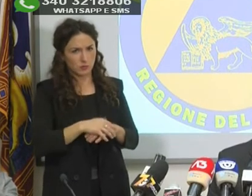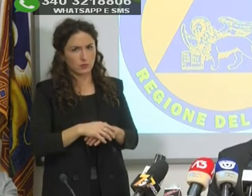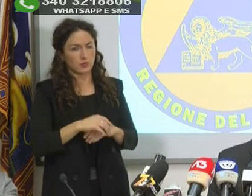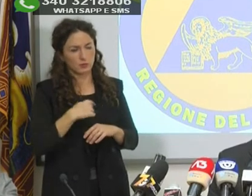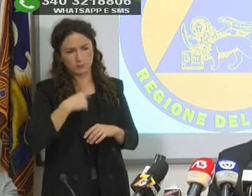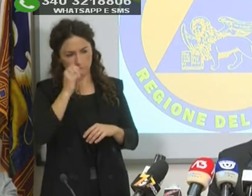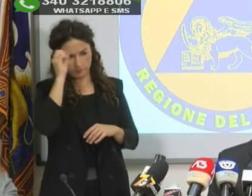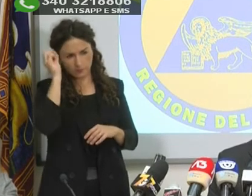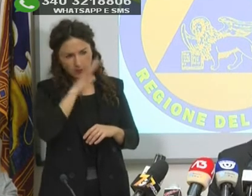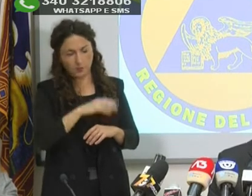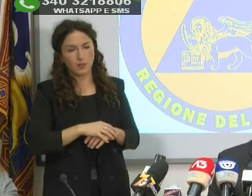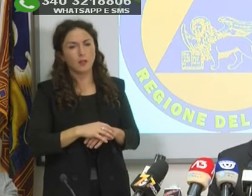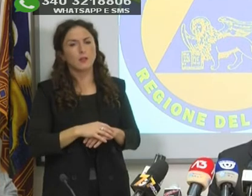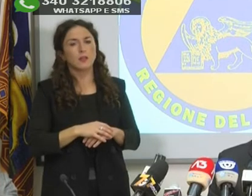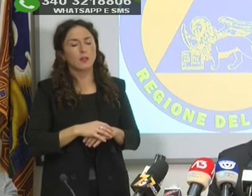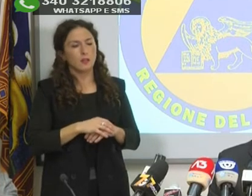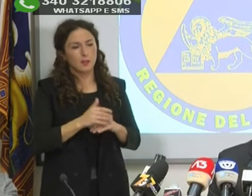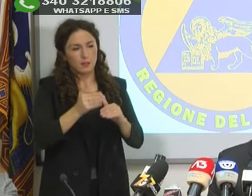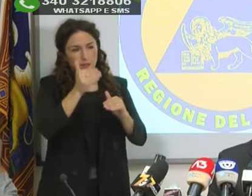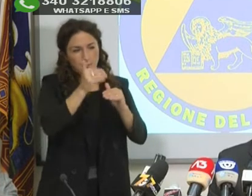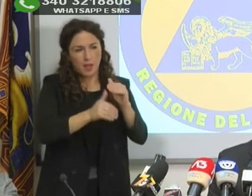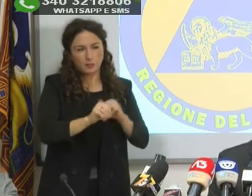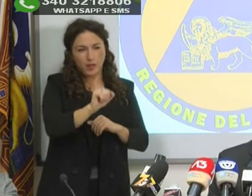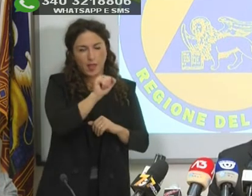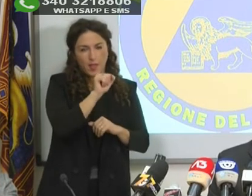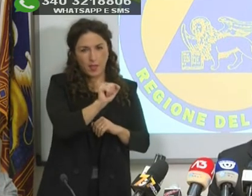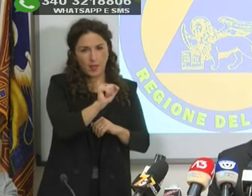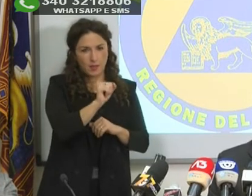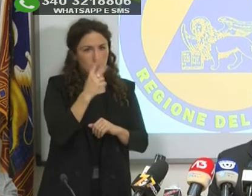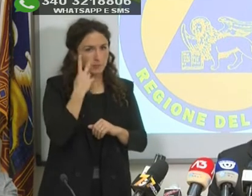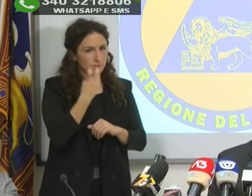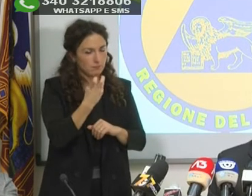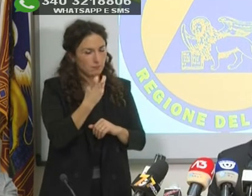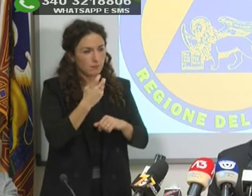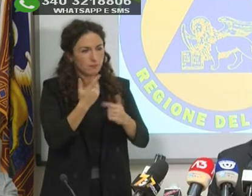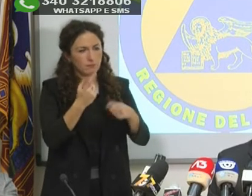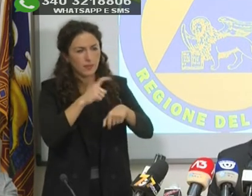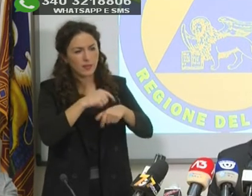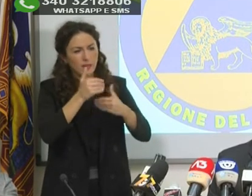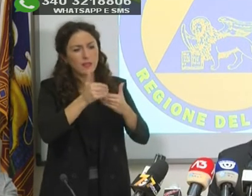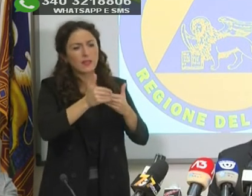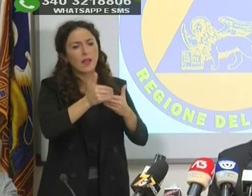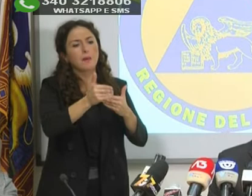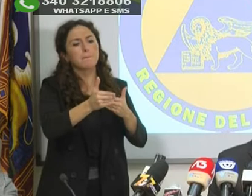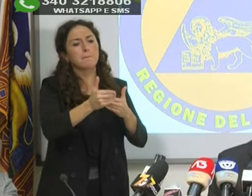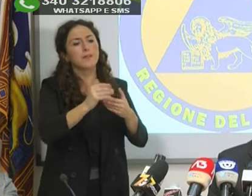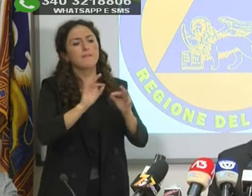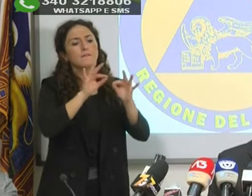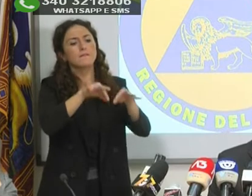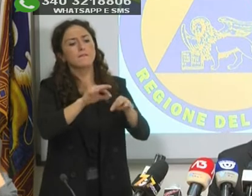averlo dimenticato, che margine ha di previsione? Cioè, con che tempi, fino a dove possiamo